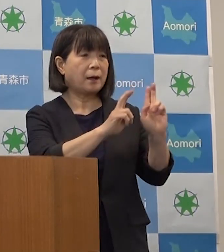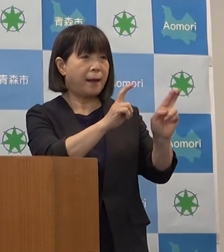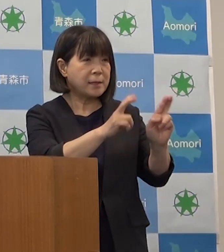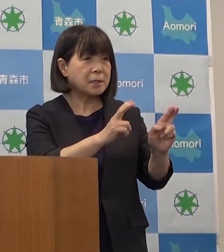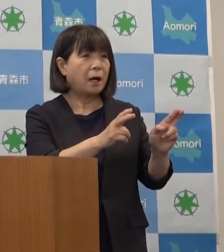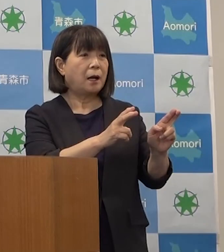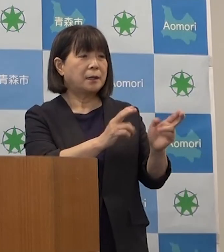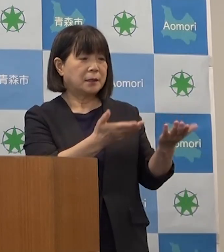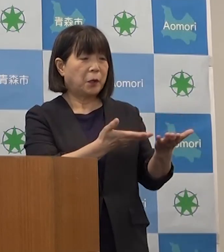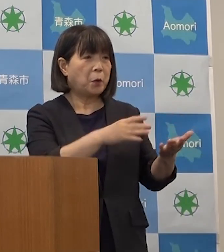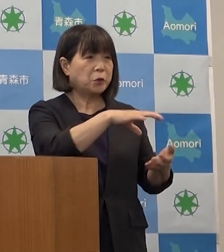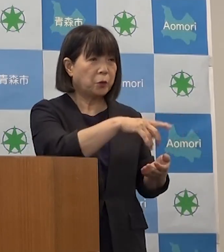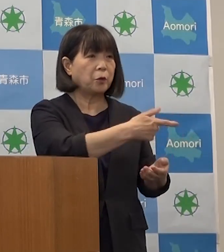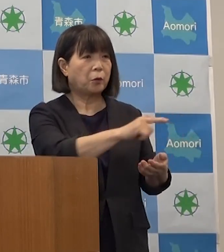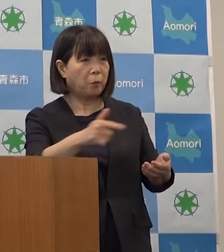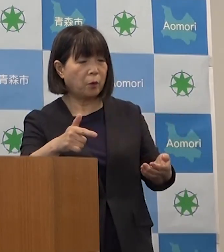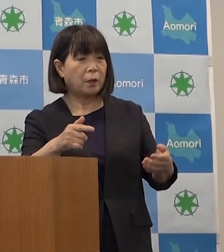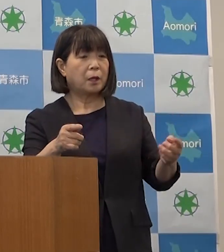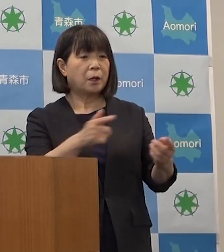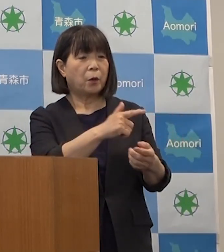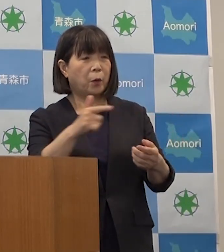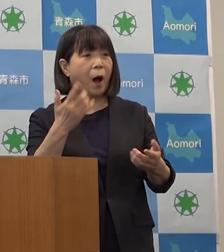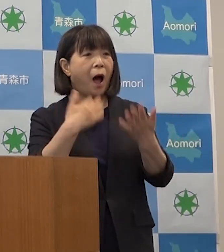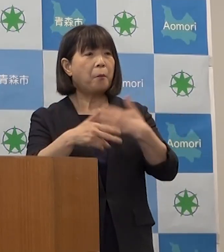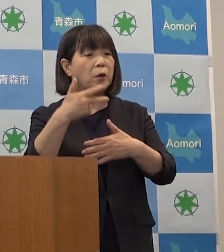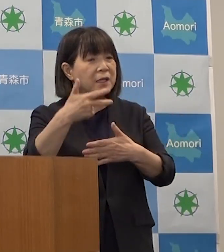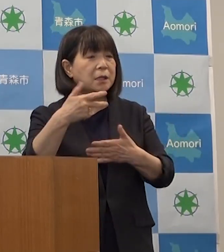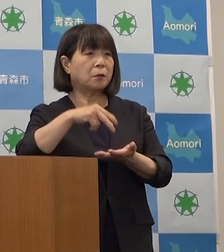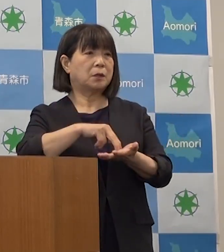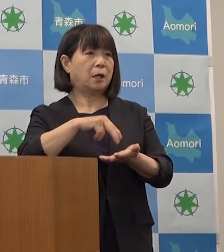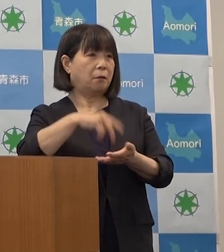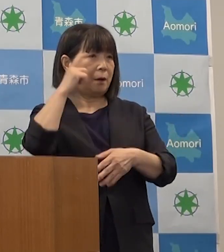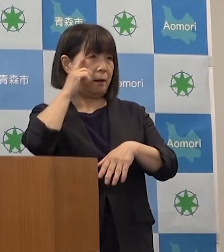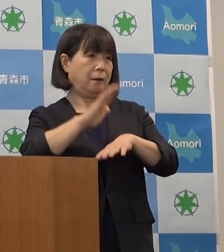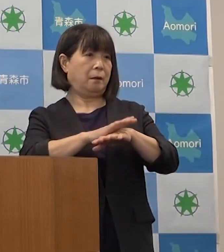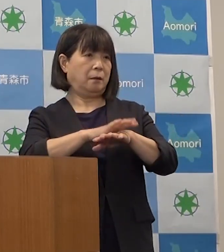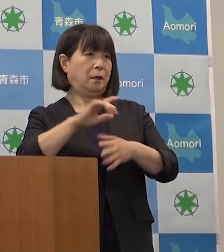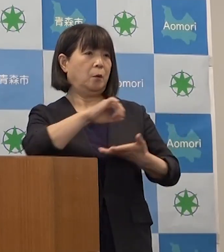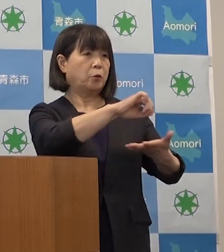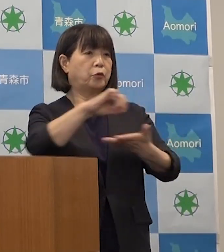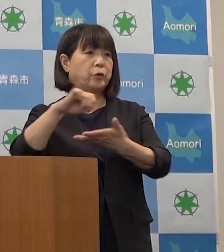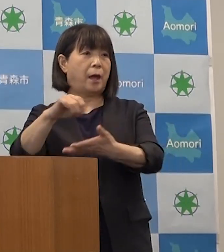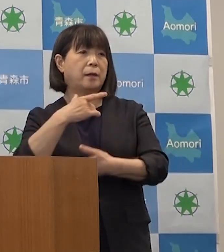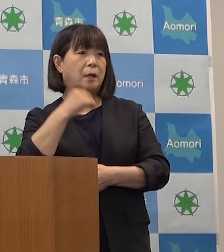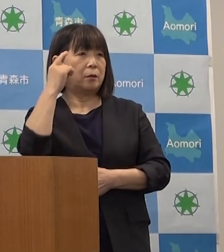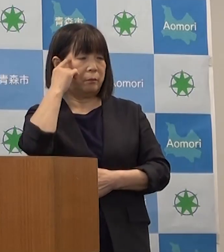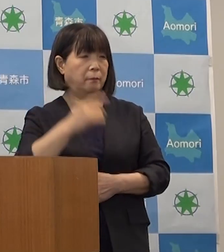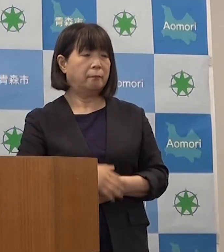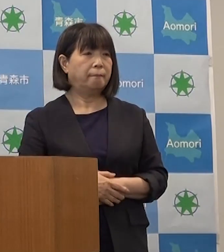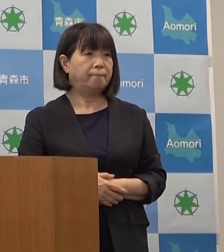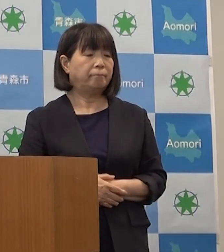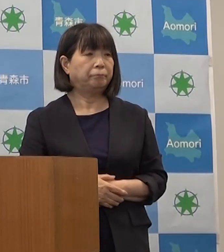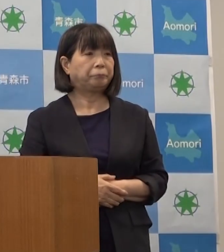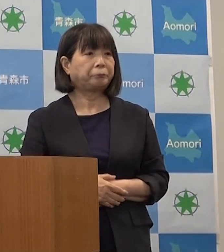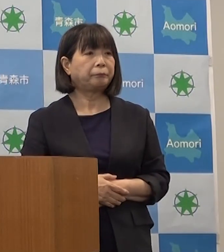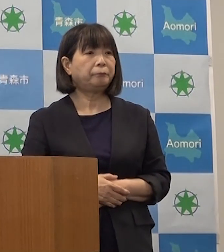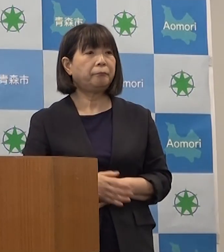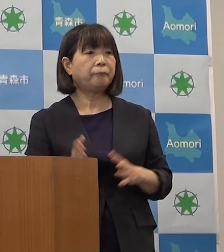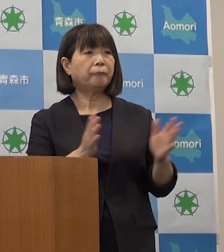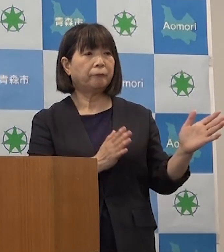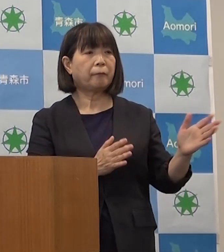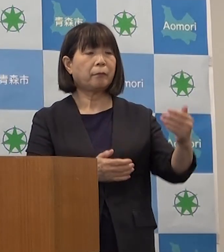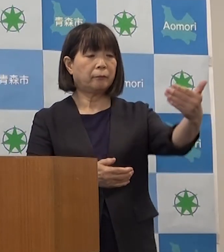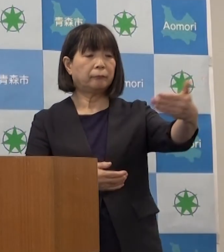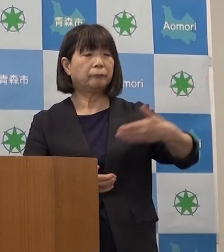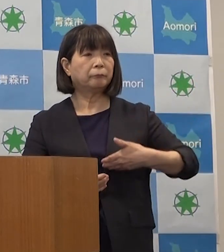こっち青森市としての考え方を伝えていきたいというふうに思っています。 すみません、それに関して、まあ、その方法書がい